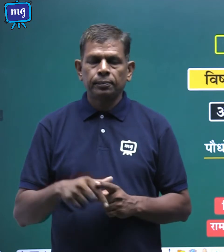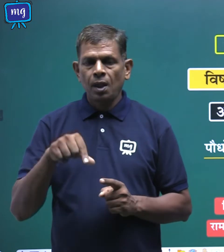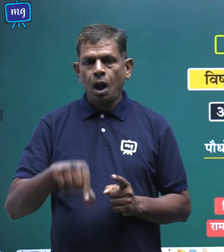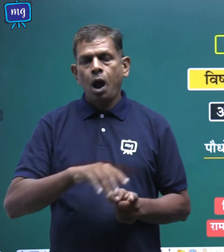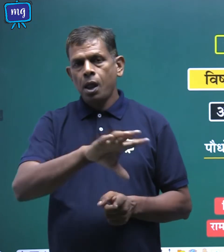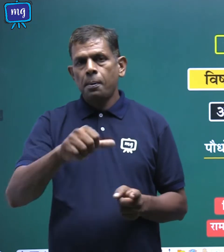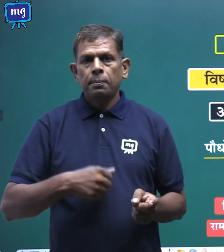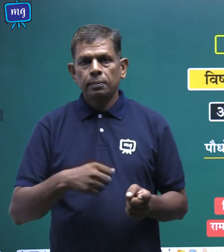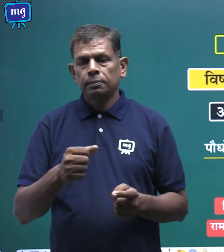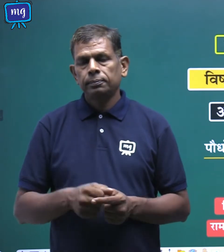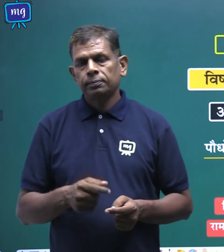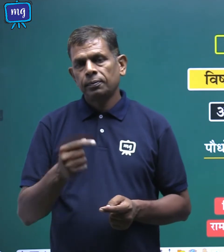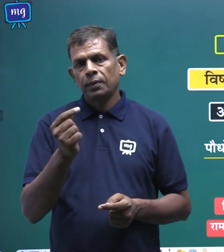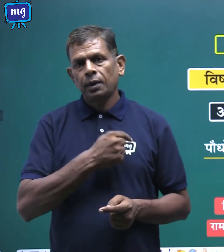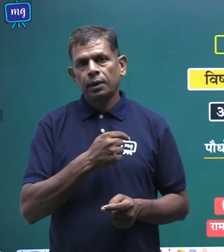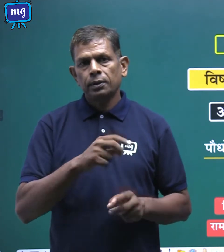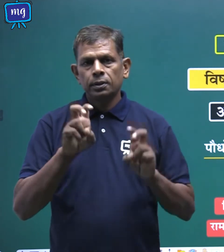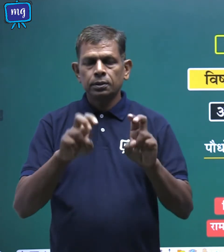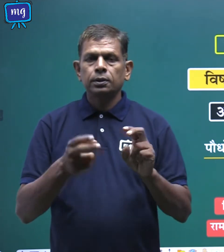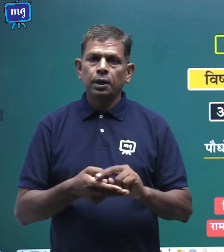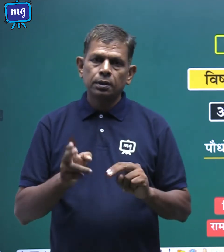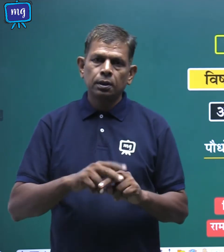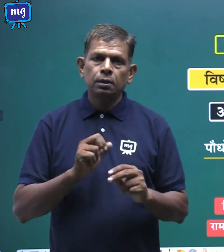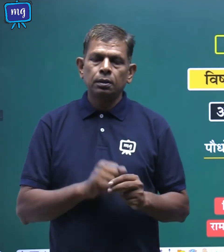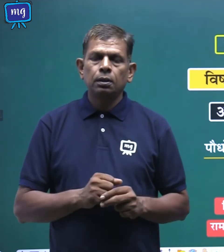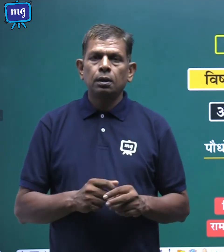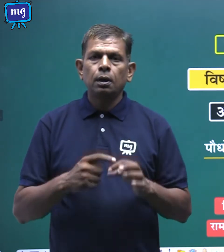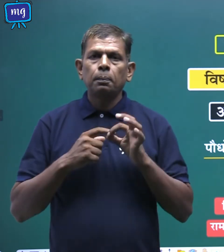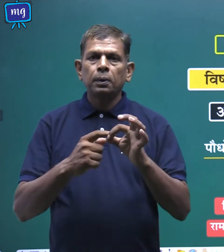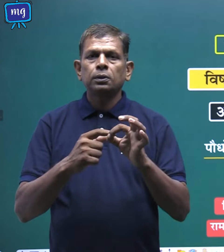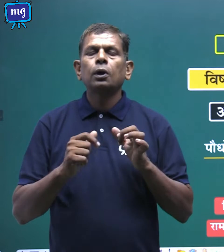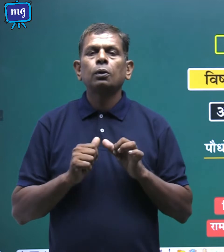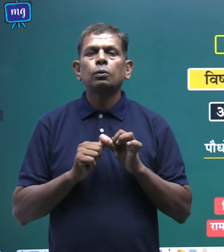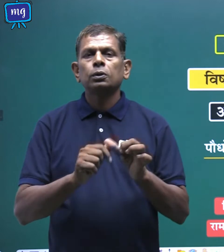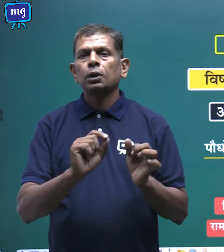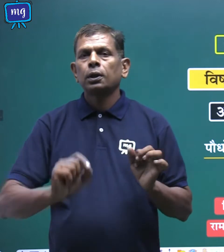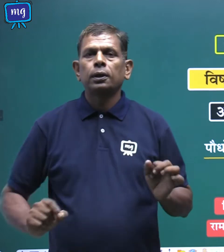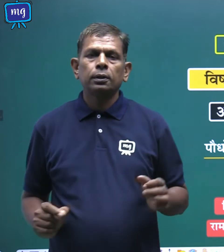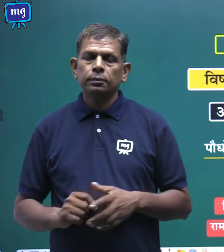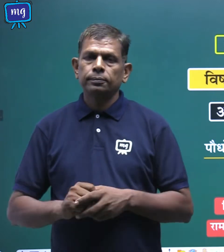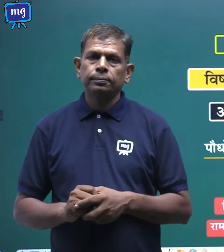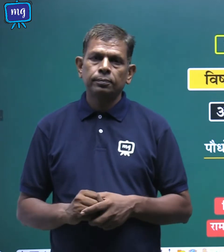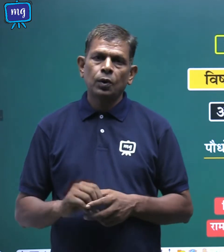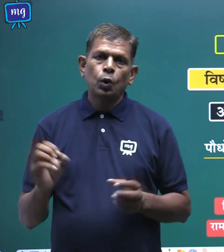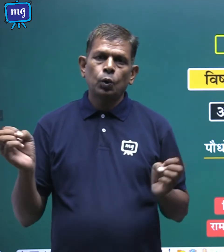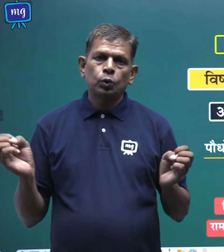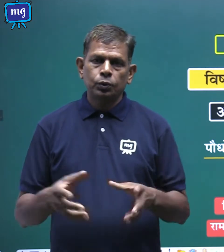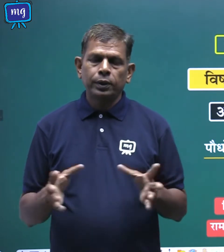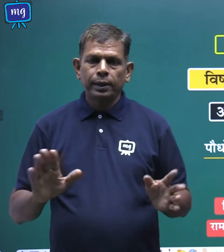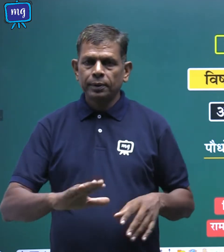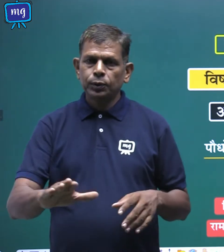आज हम इस अध्याय के प्रश्नोत्तर करेंगे। शुरू करें